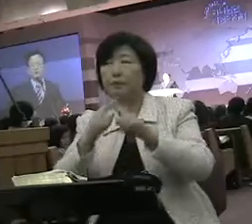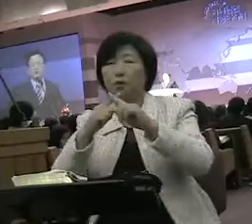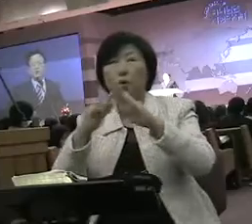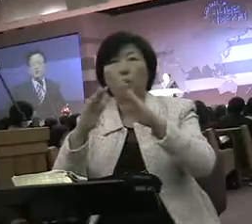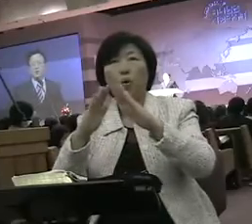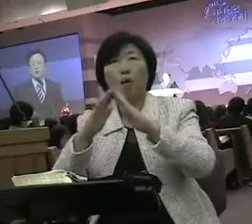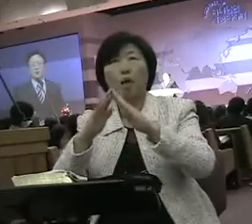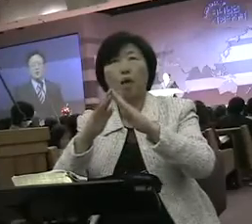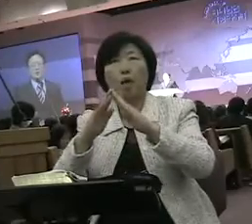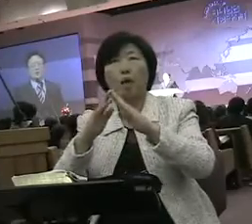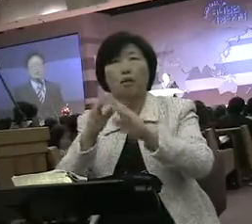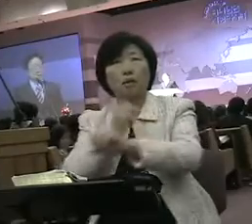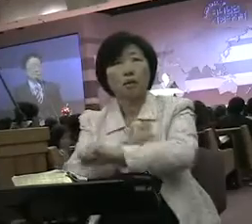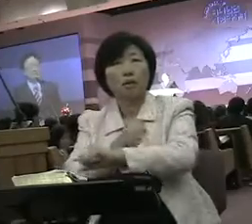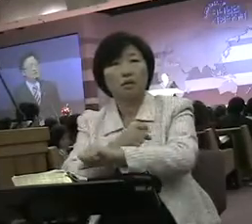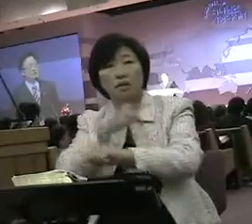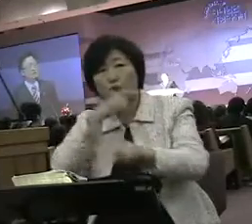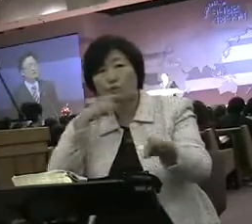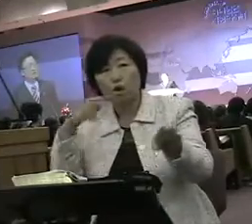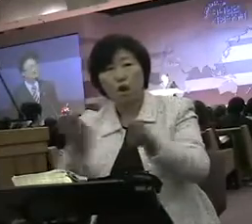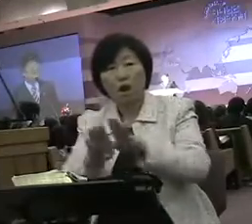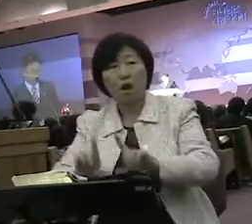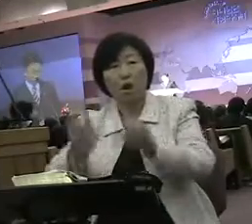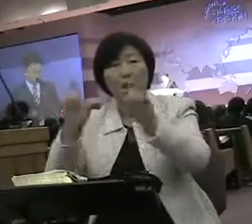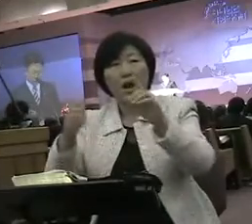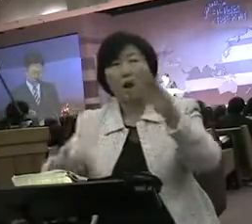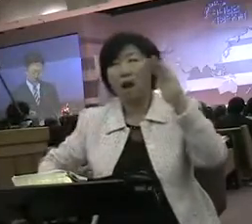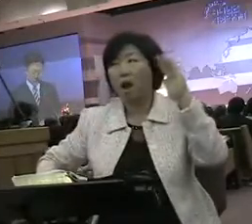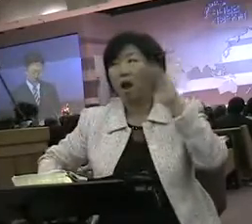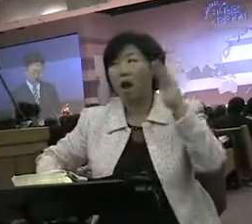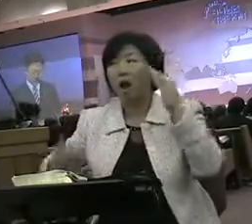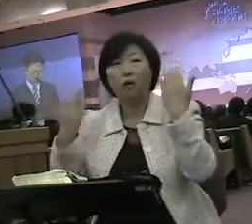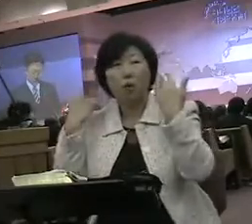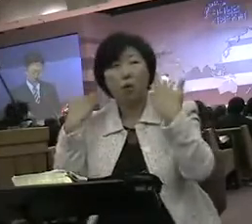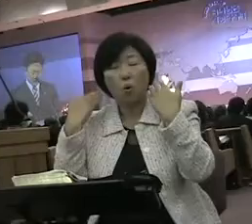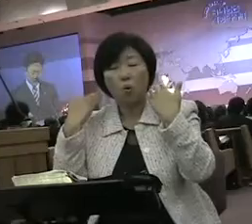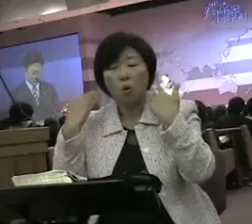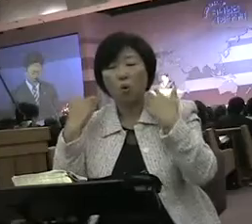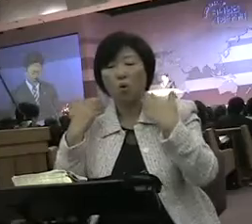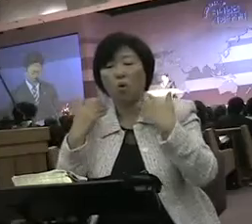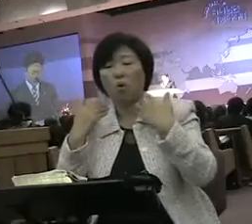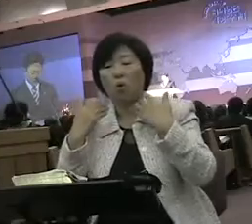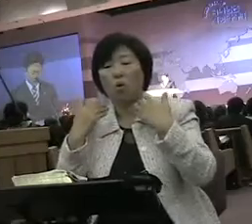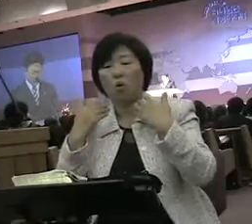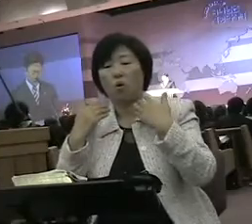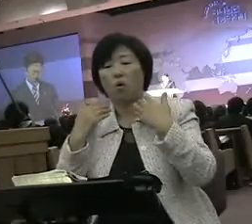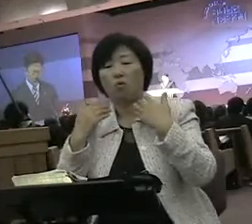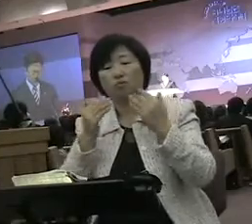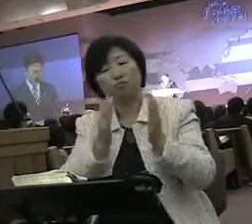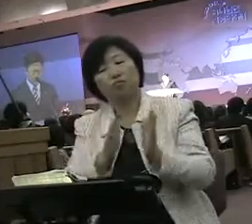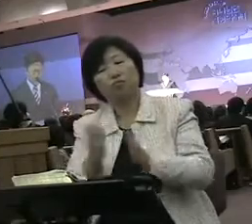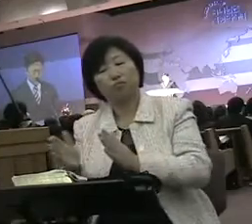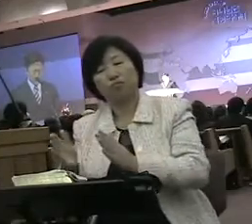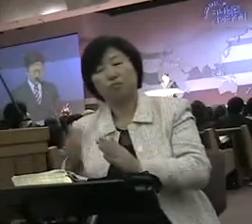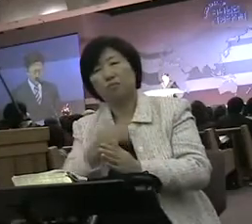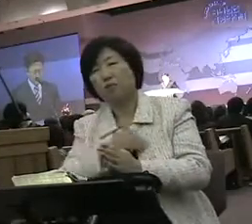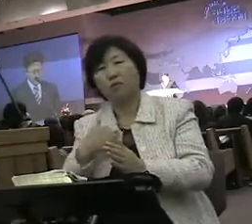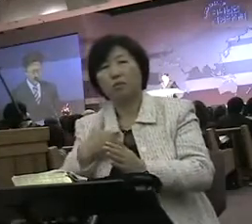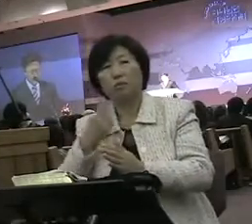교회에서 하는 주일학교 썬데이 스쿨이죠. 주일학교 시스템으로 만족할 수